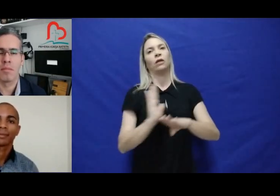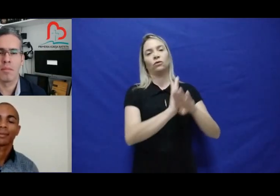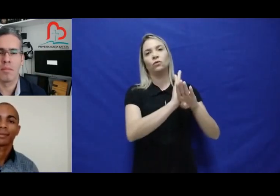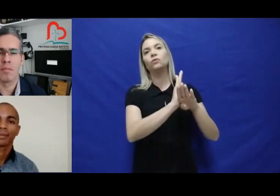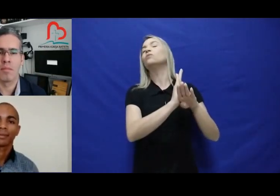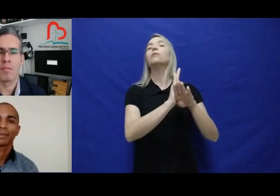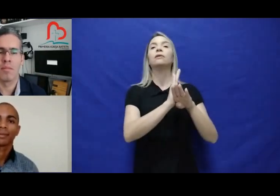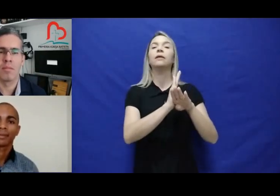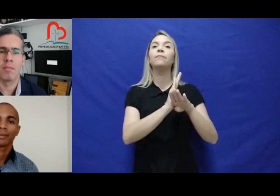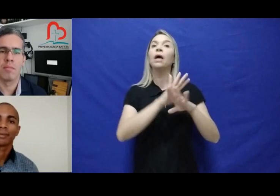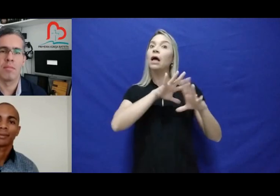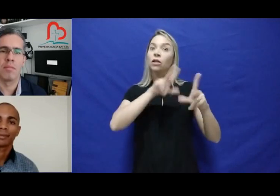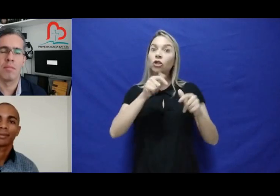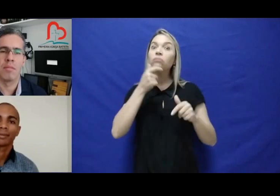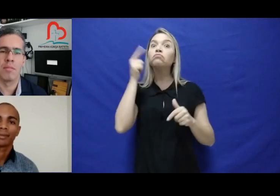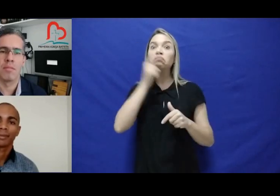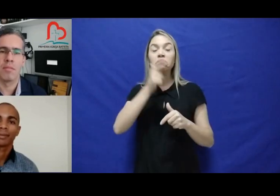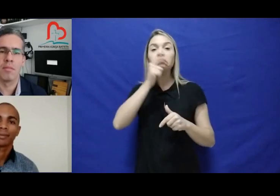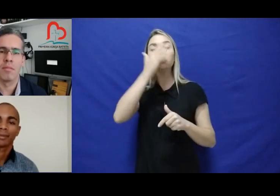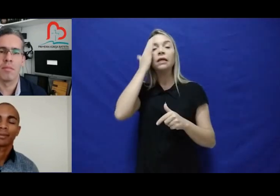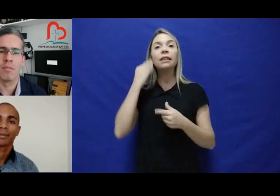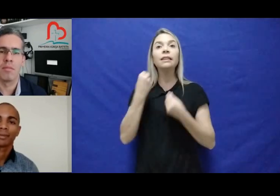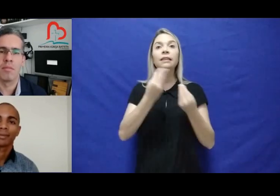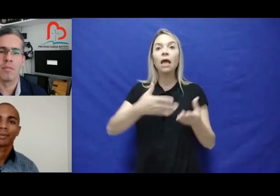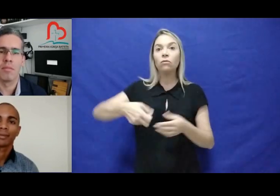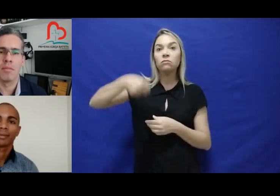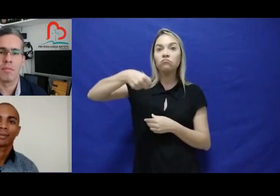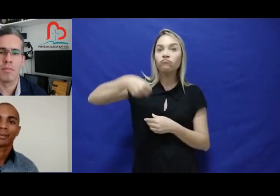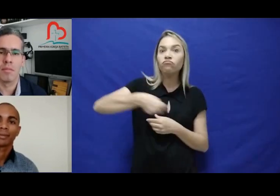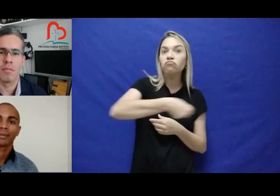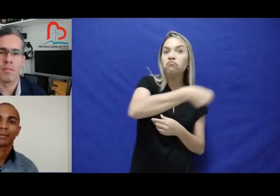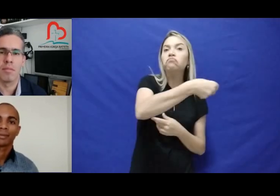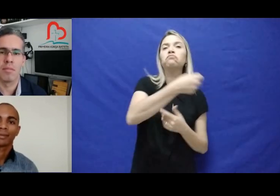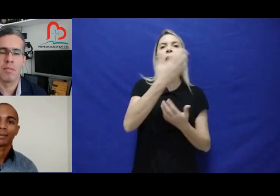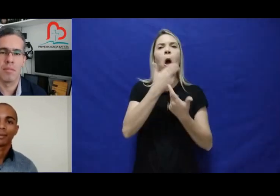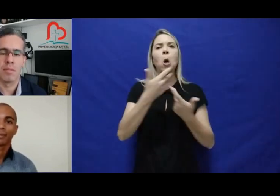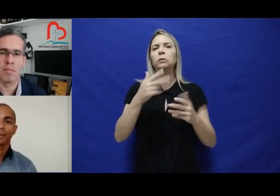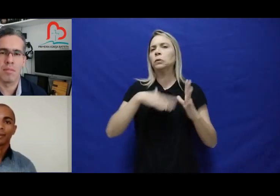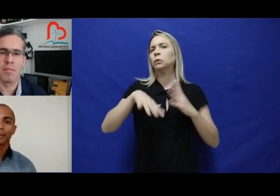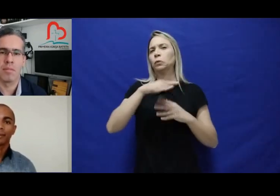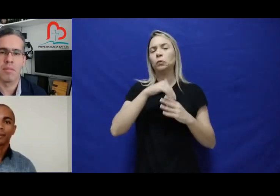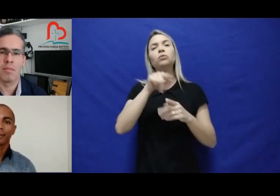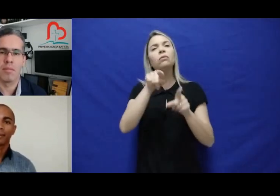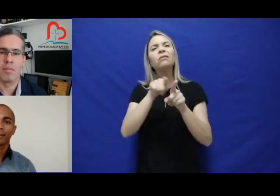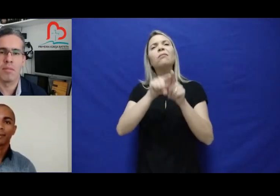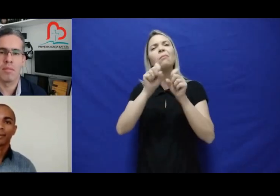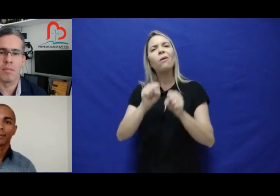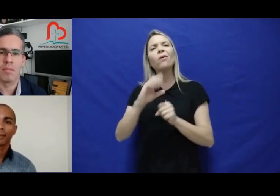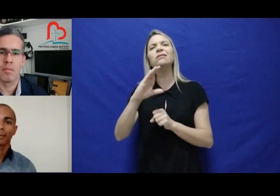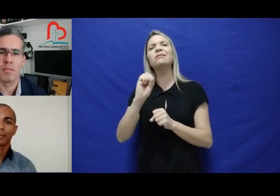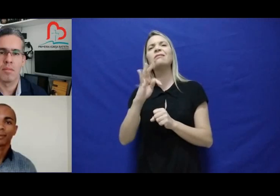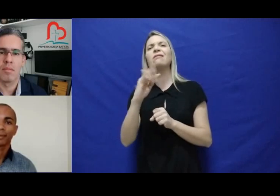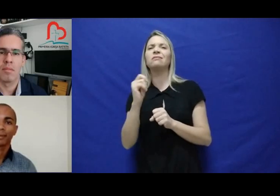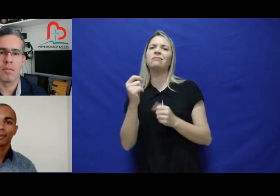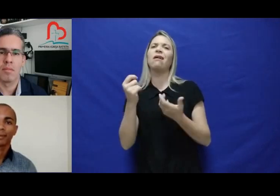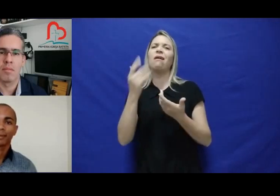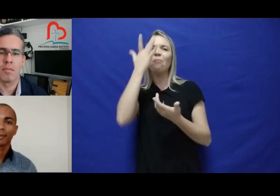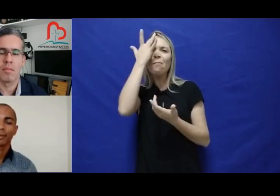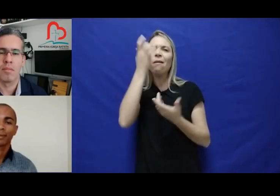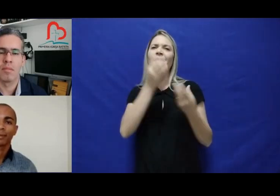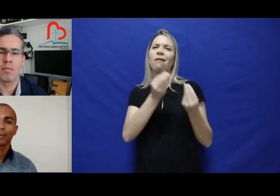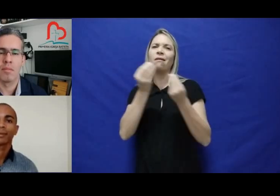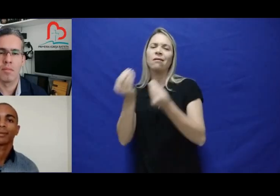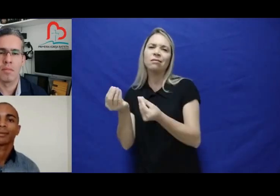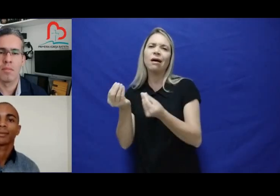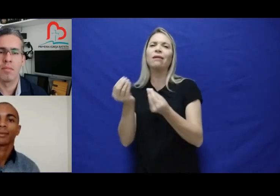fato essas pessoas necessitavam de auxílio, foram atendidas com boas cestas básicas da PIB. Você pode doar uma